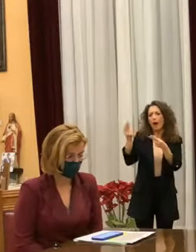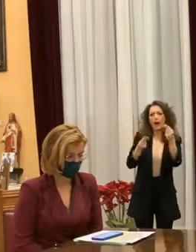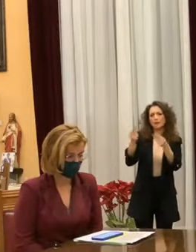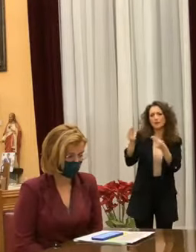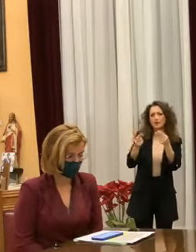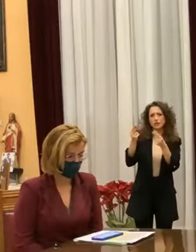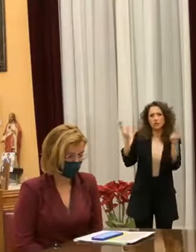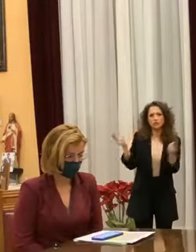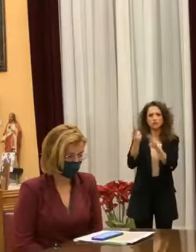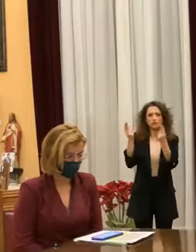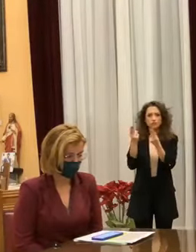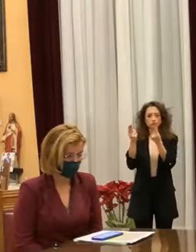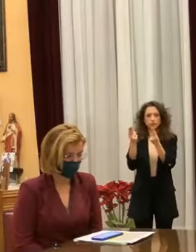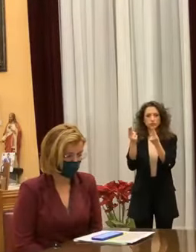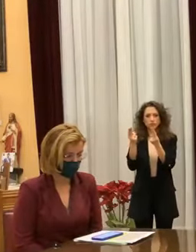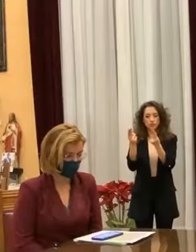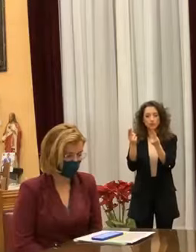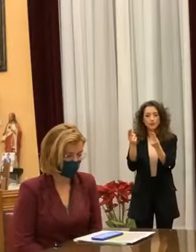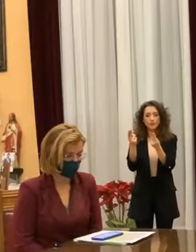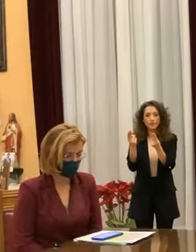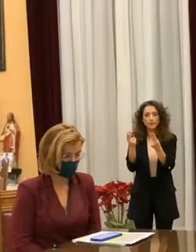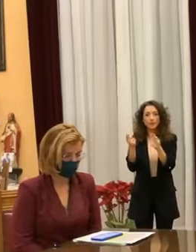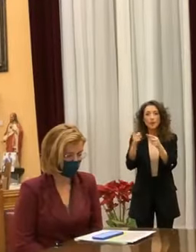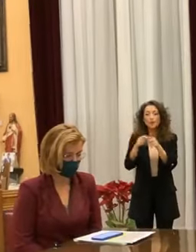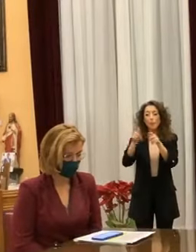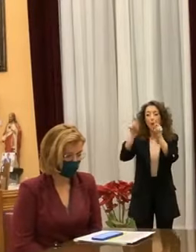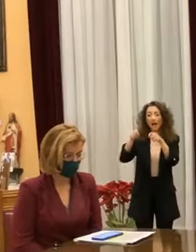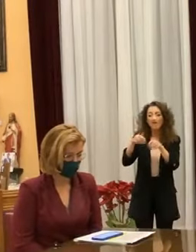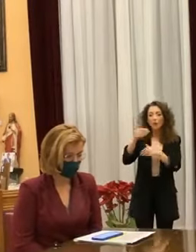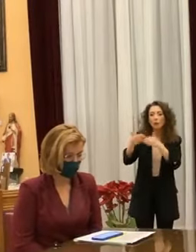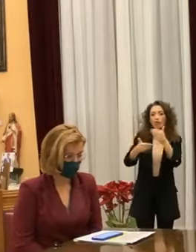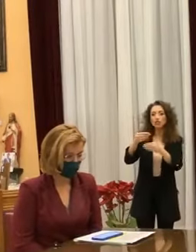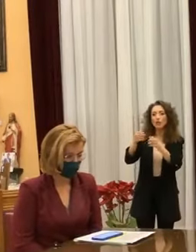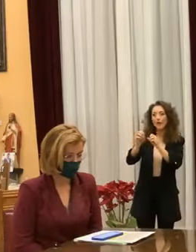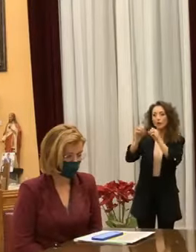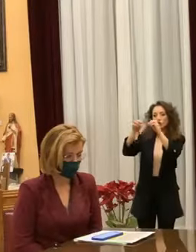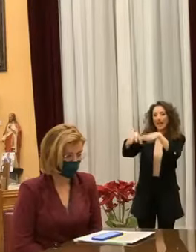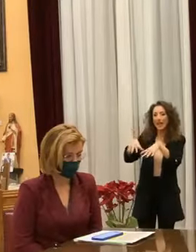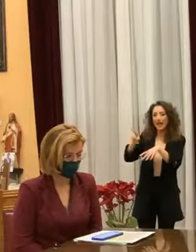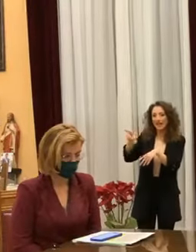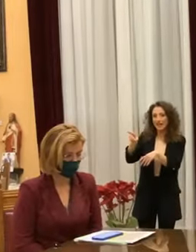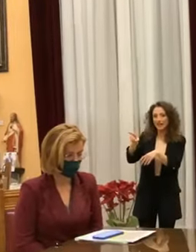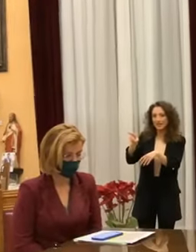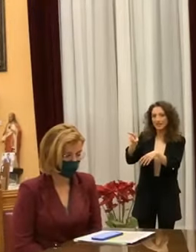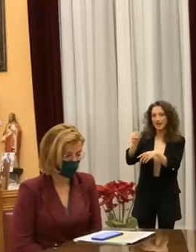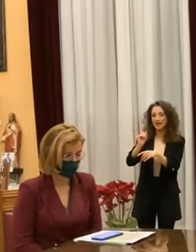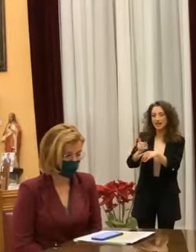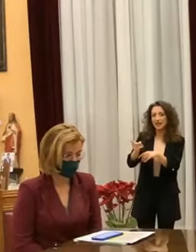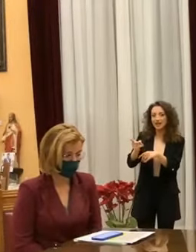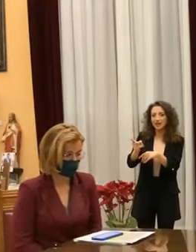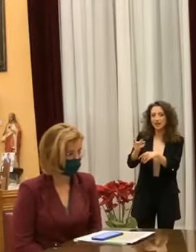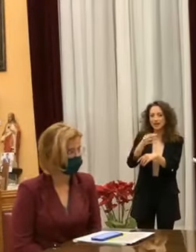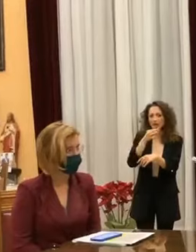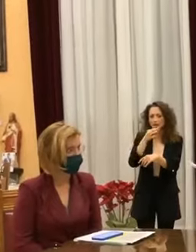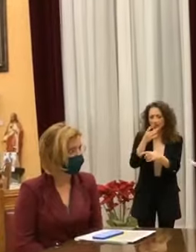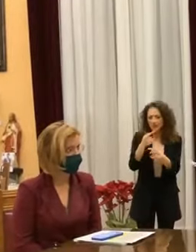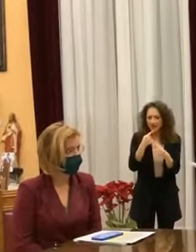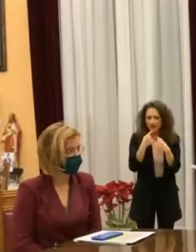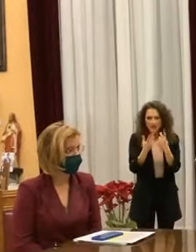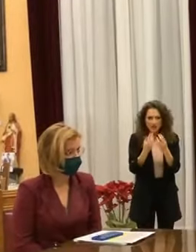alla formulazione della proposta di avvio del procedimento di decadenza da parte dell'organo assessoriale di indirizzo. Cioè, questo sta